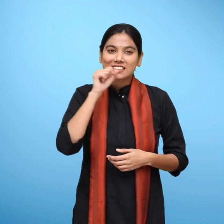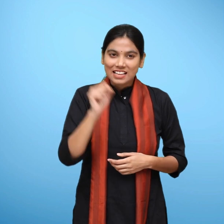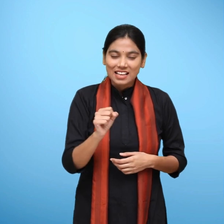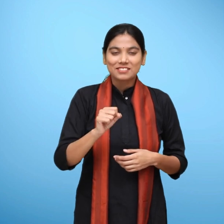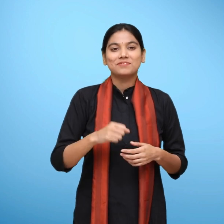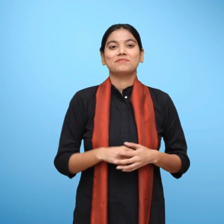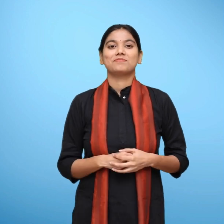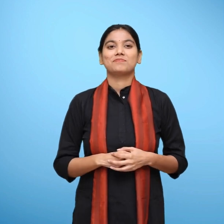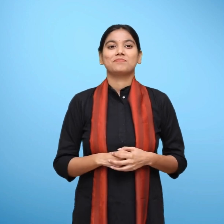दादा